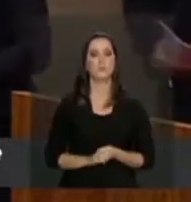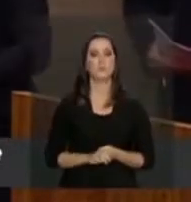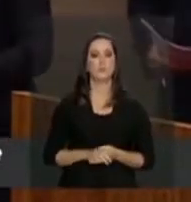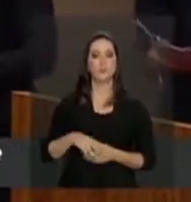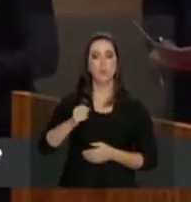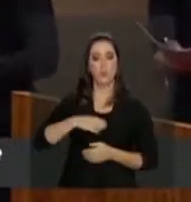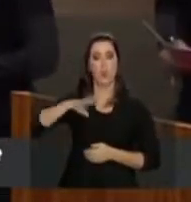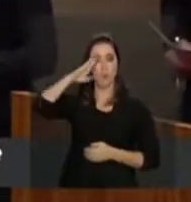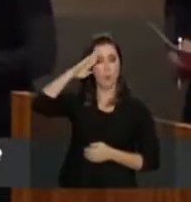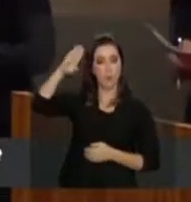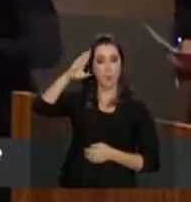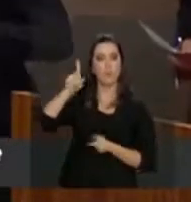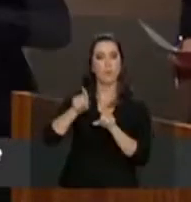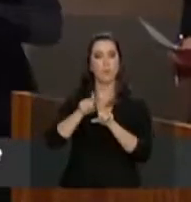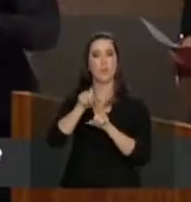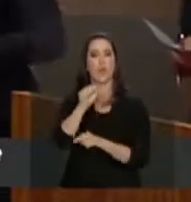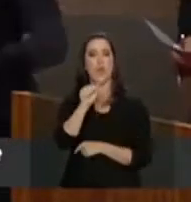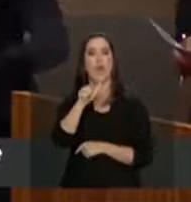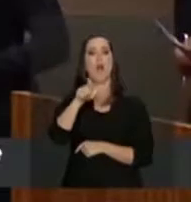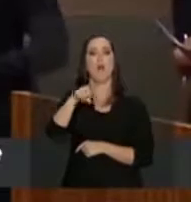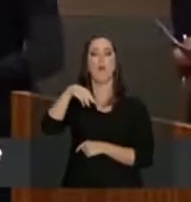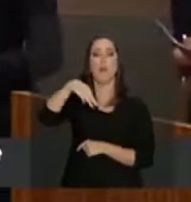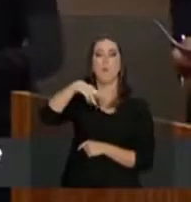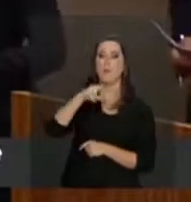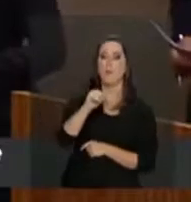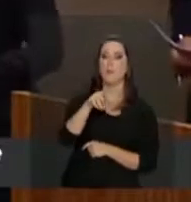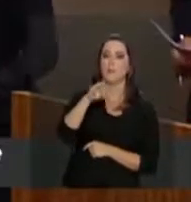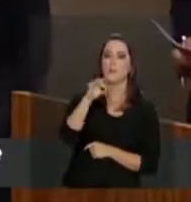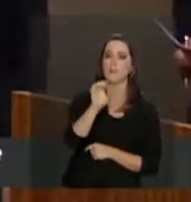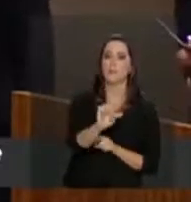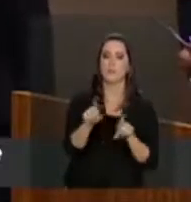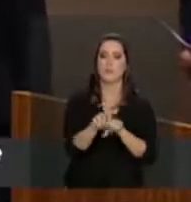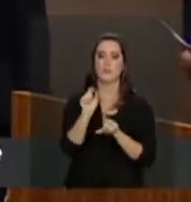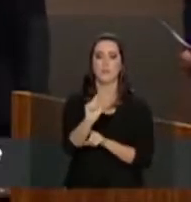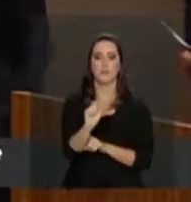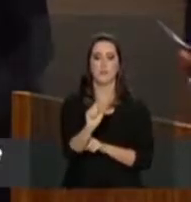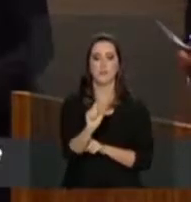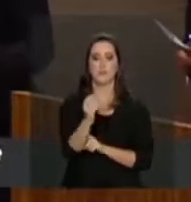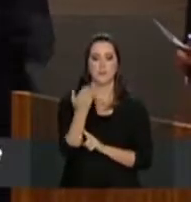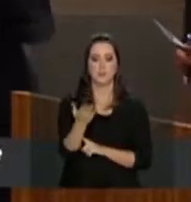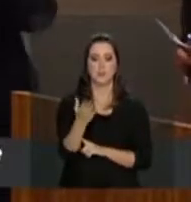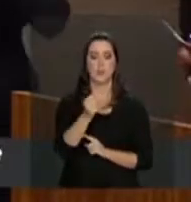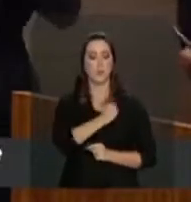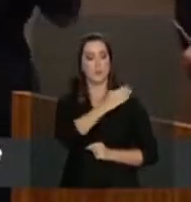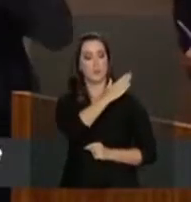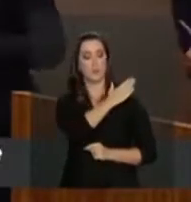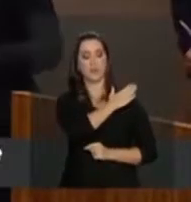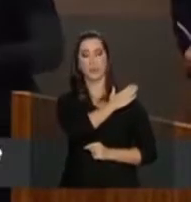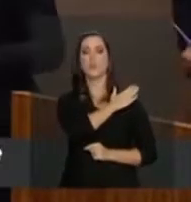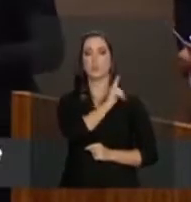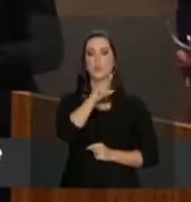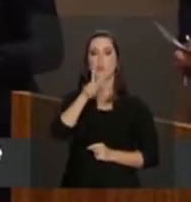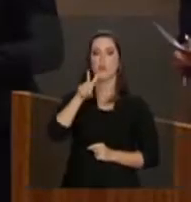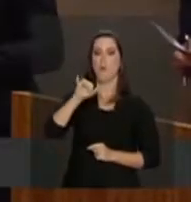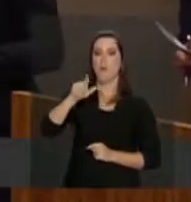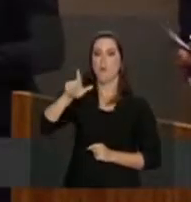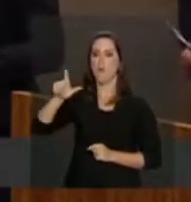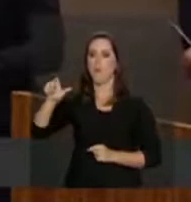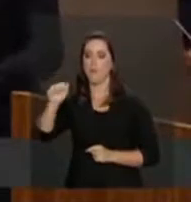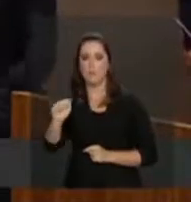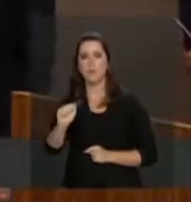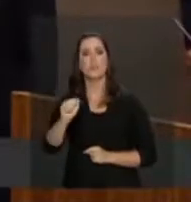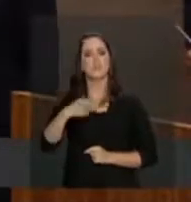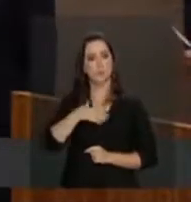comandantes de força, almirante de esquadra, Leal Ferreira, comandante da Marinha. General de Exército, Vilas Boas, comandante do